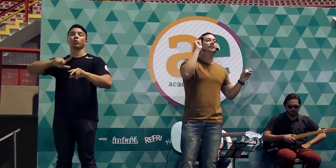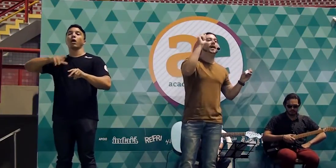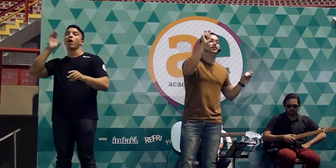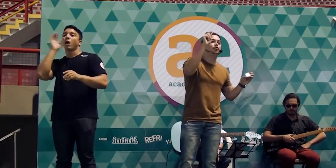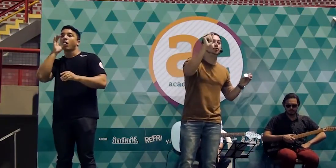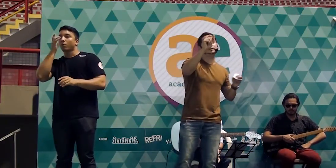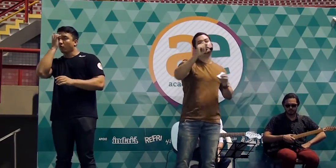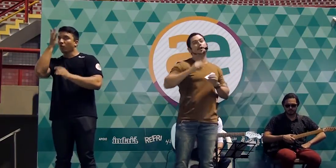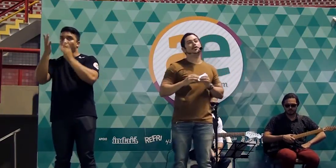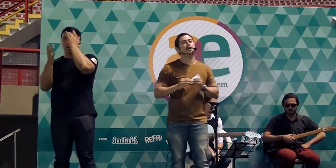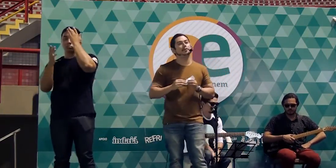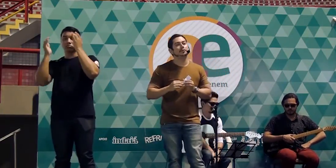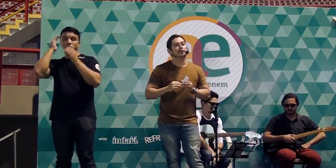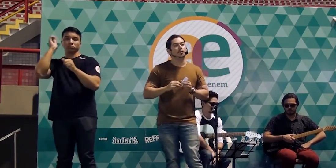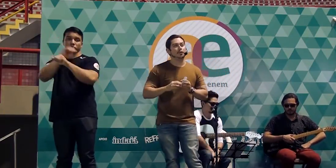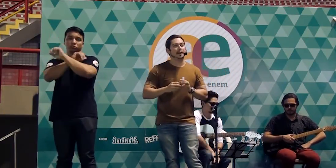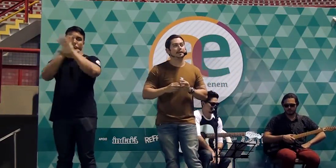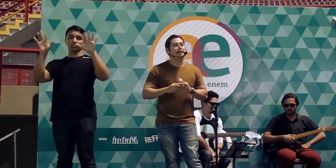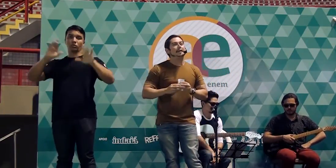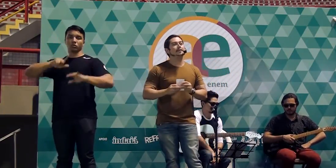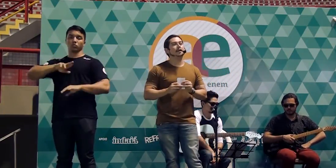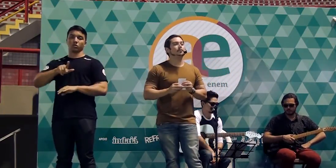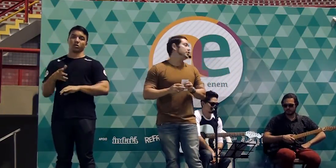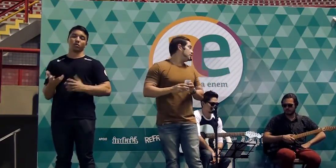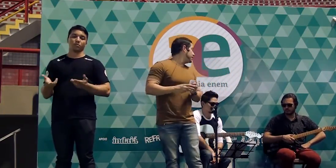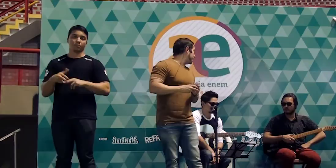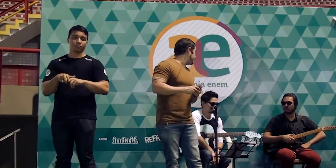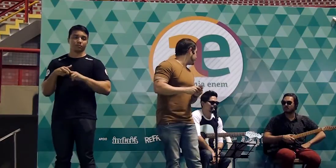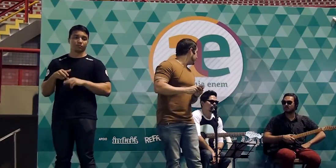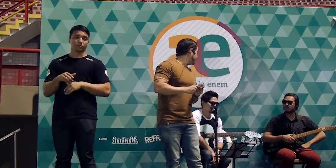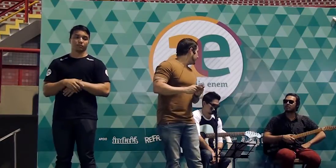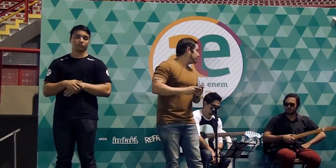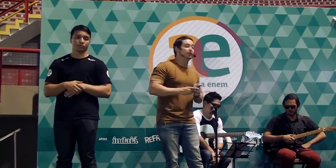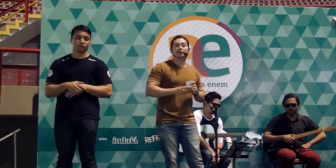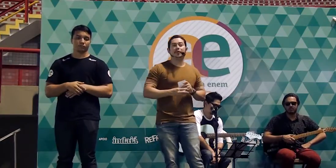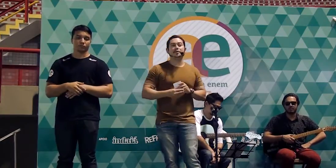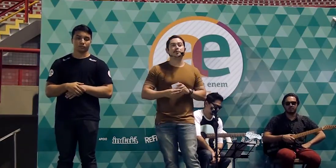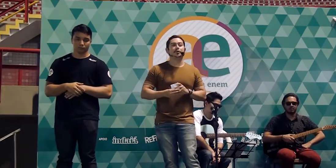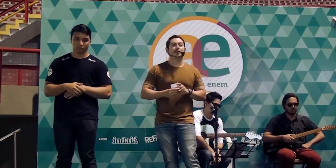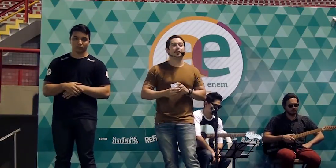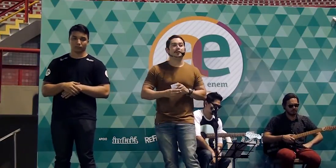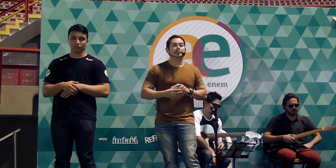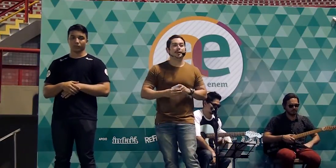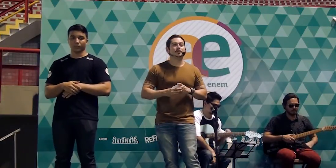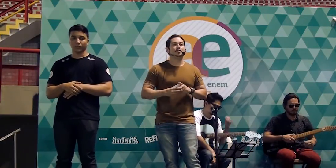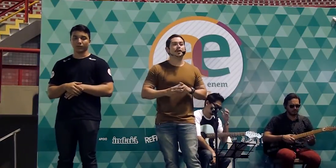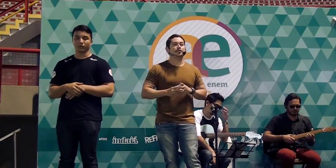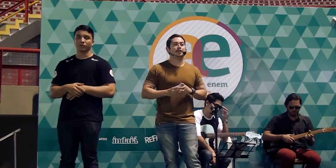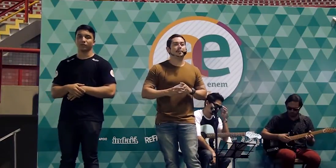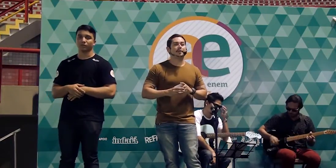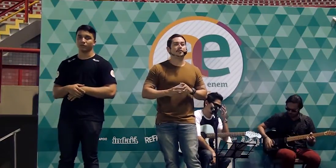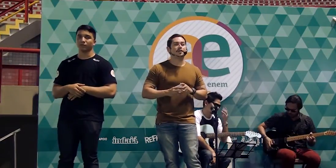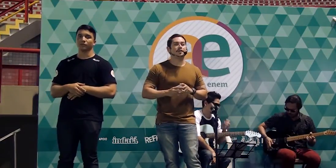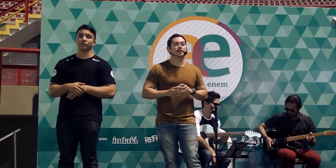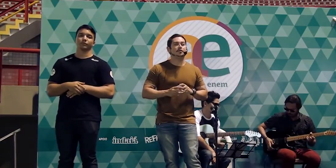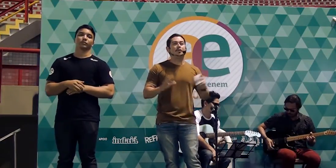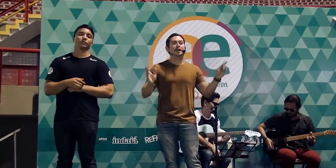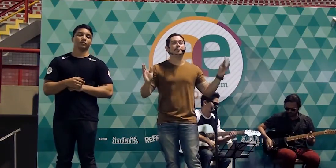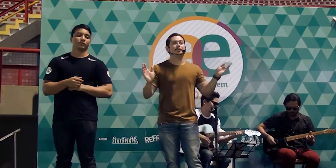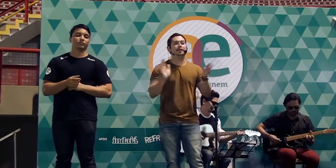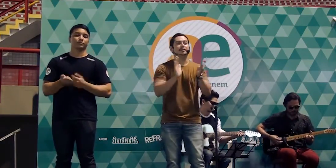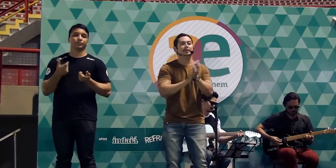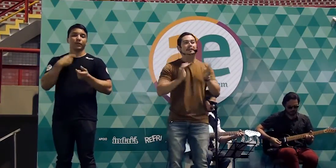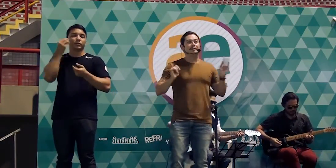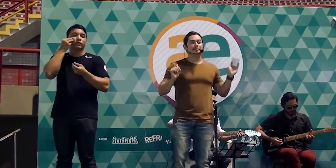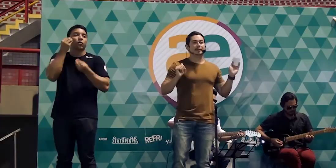e tão fácil quanto a do Legião, ok? Então, engenheiros, toda forma de poder, para a gente questionar para vocês aqui o